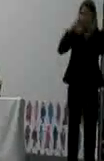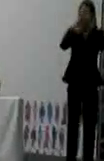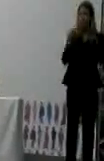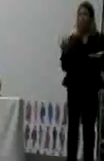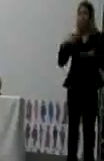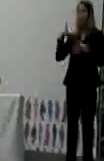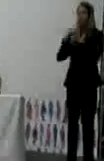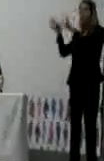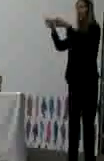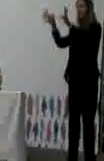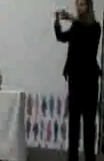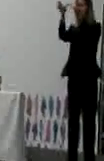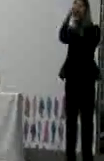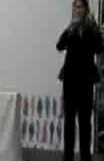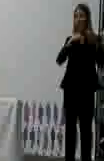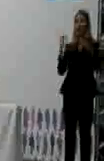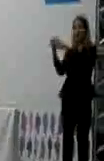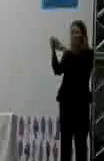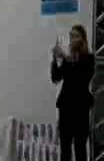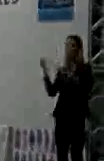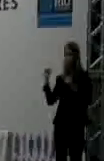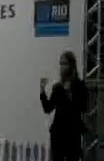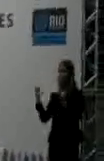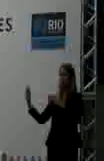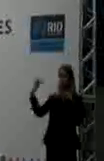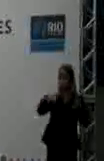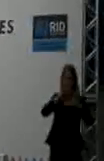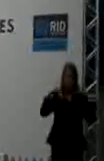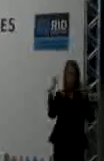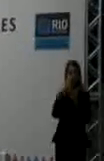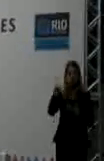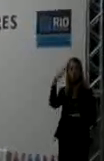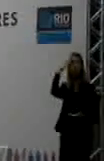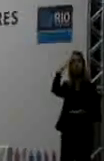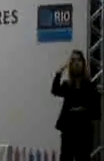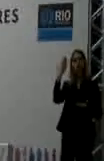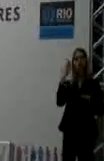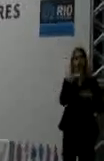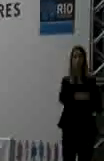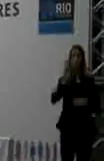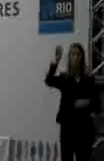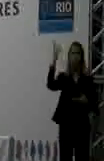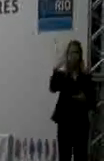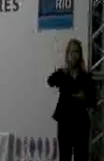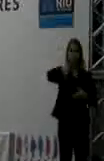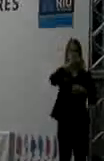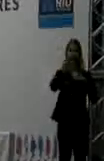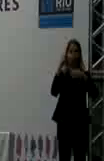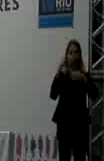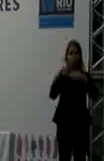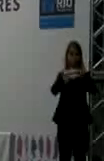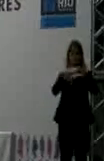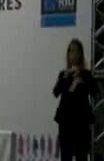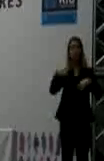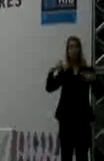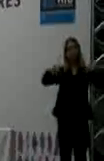da cidade, possa chegar aqui no Conselho, possa chegar nas autoridades municipais e que possa se expressar em